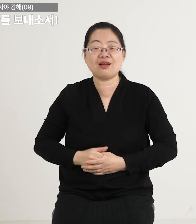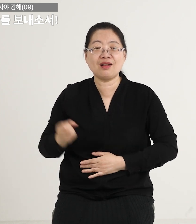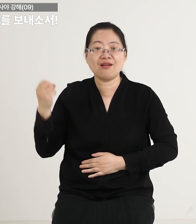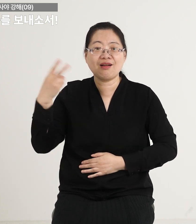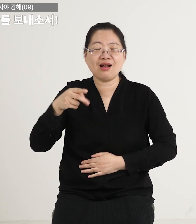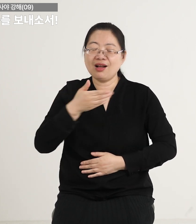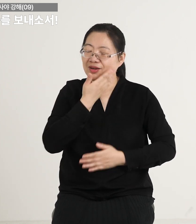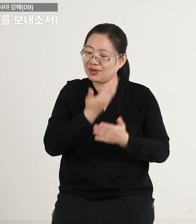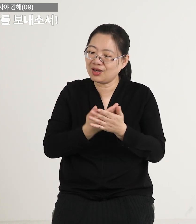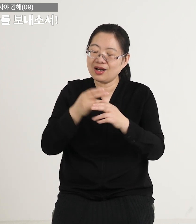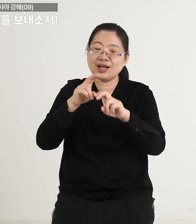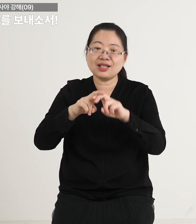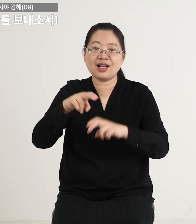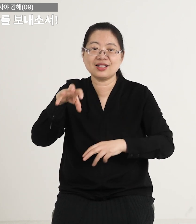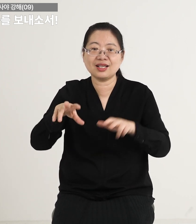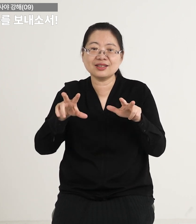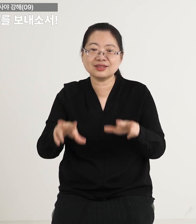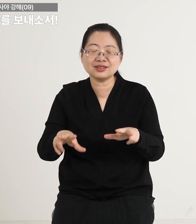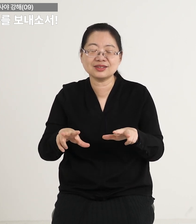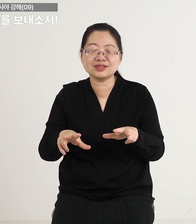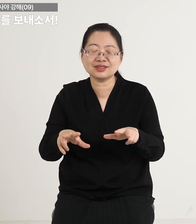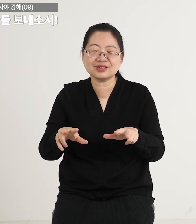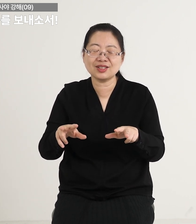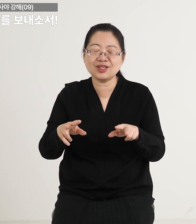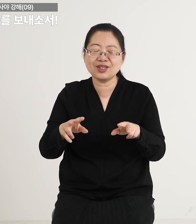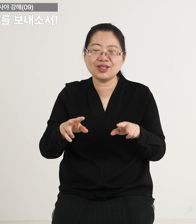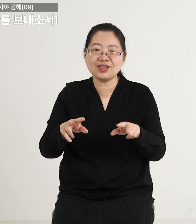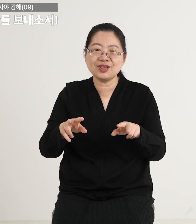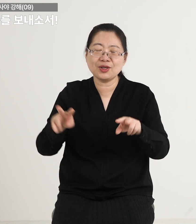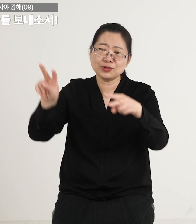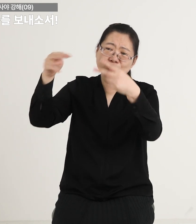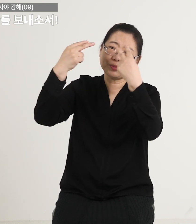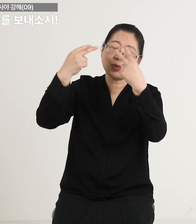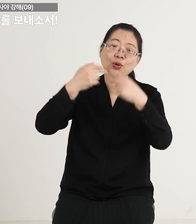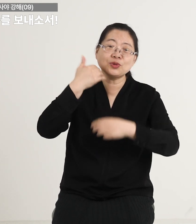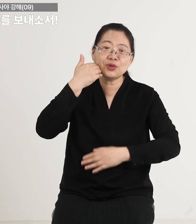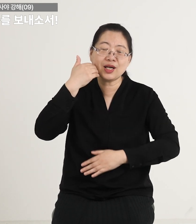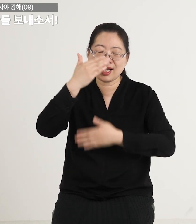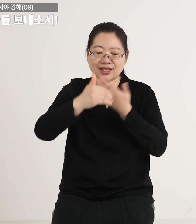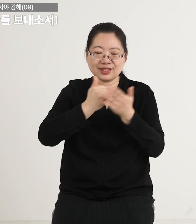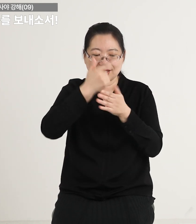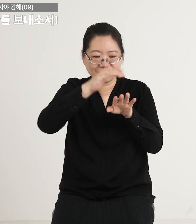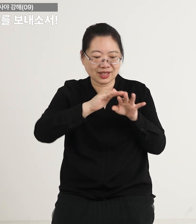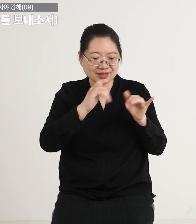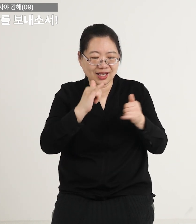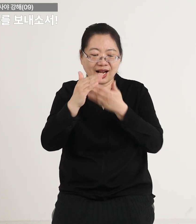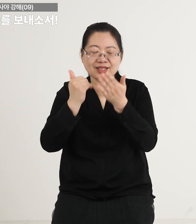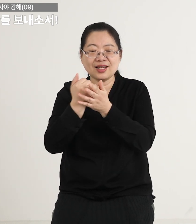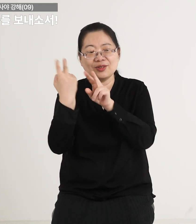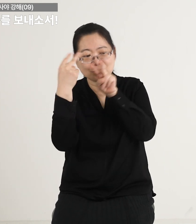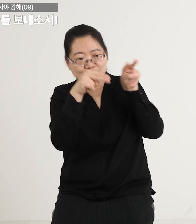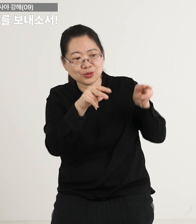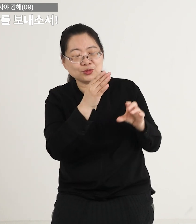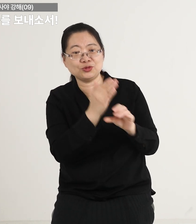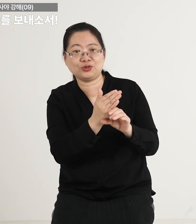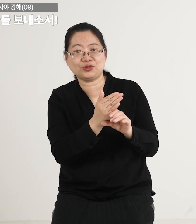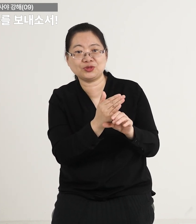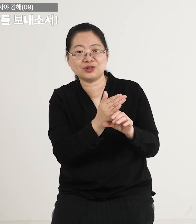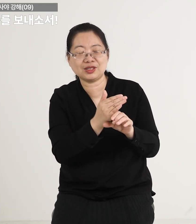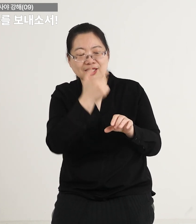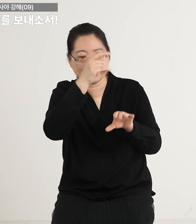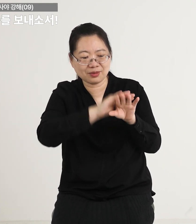그리고 그 보좌에서는 지금 누구를 주목하고 계세요? 하나님을 예배하는 예배자들을 주목하고 있습니다.